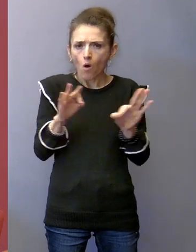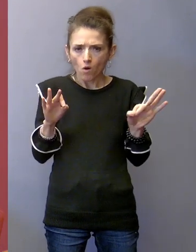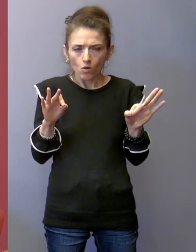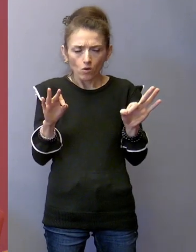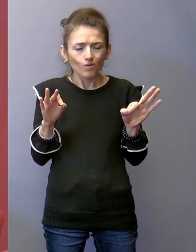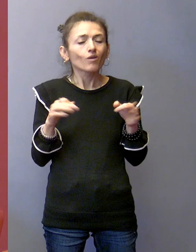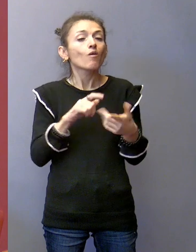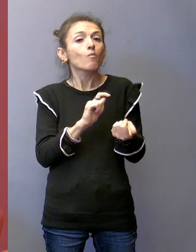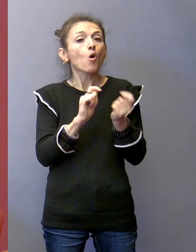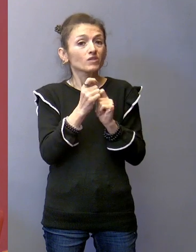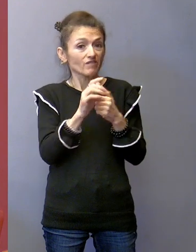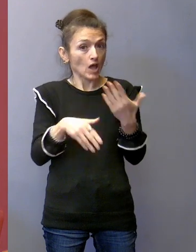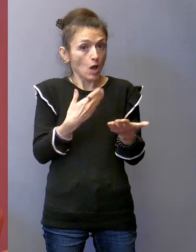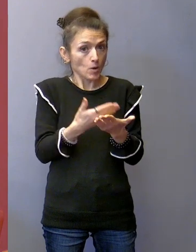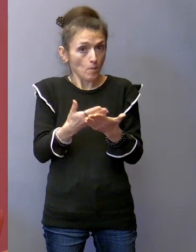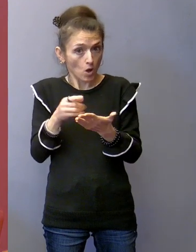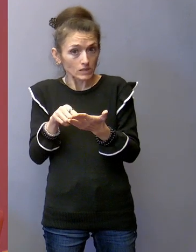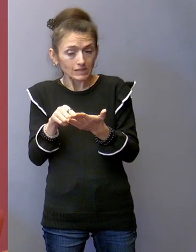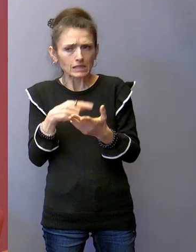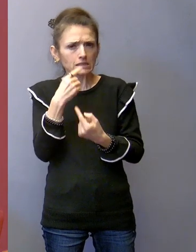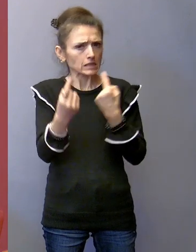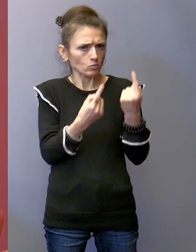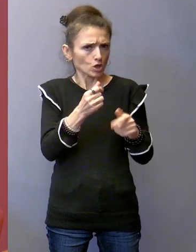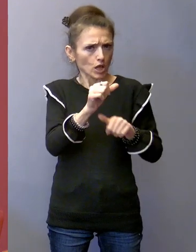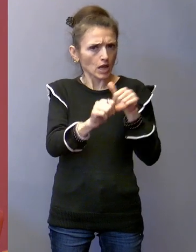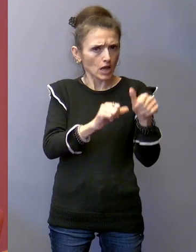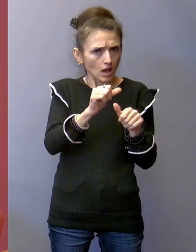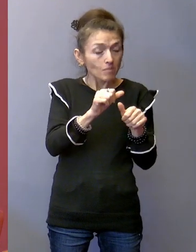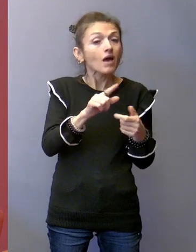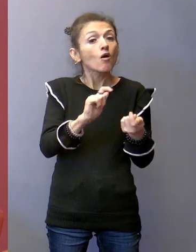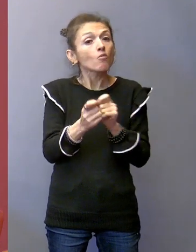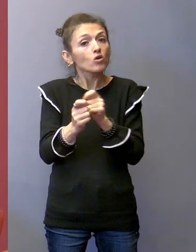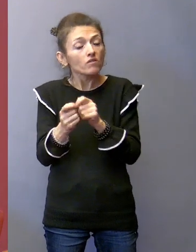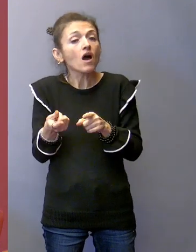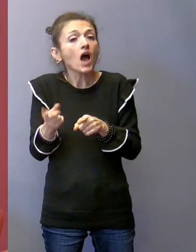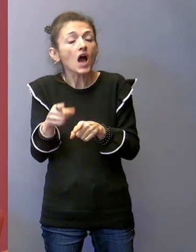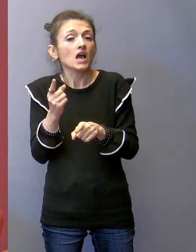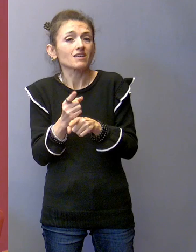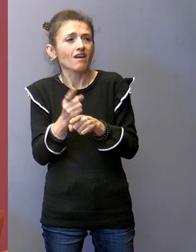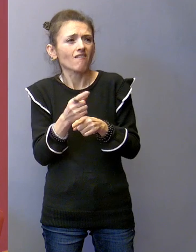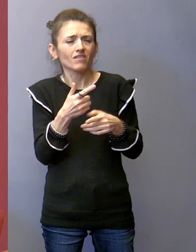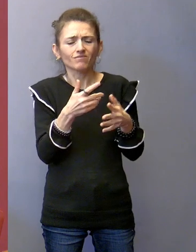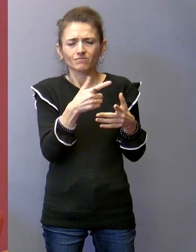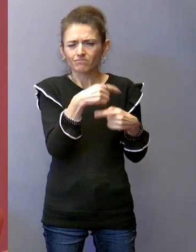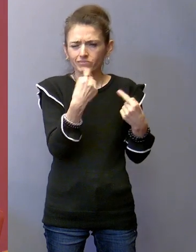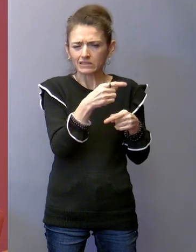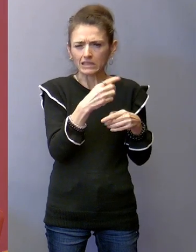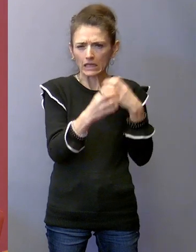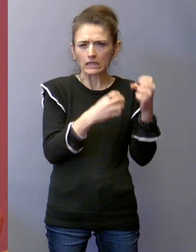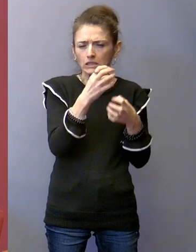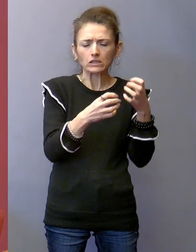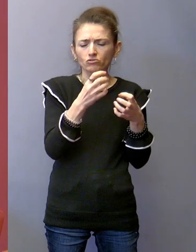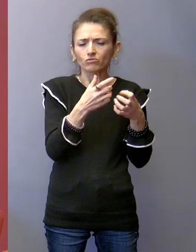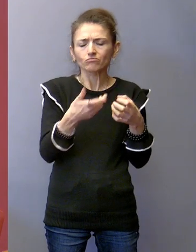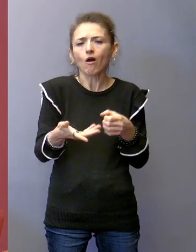proposte oltre a prendere atto di una mutata situazione di fatto hanno anche la funzione di colmare tale criticità formalizzando